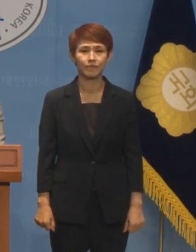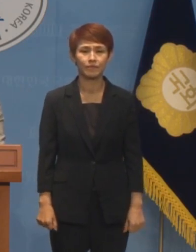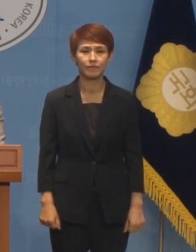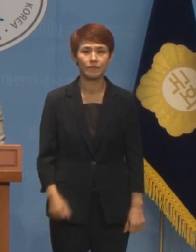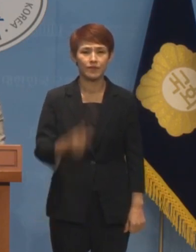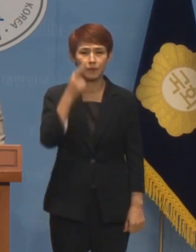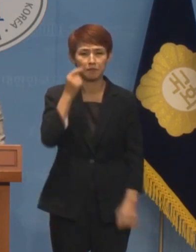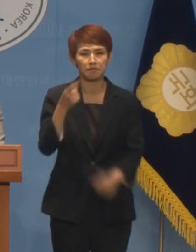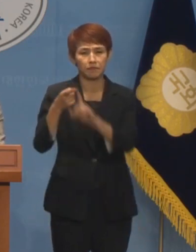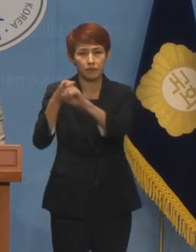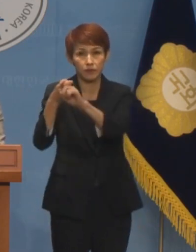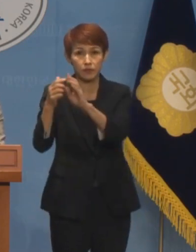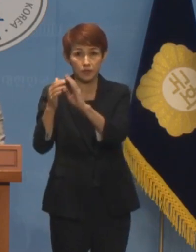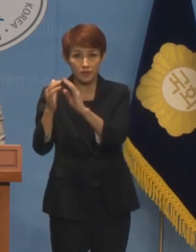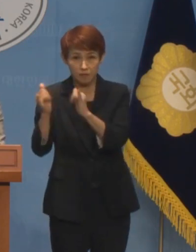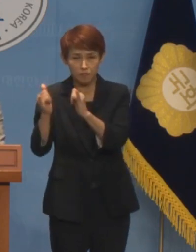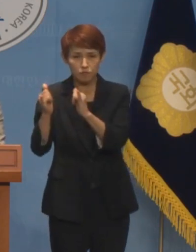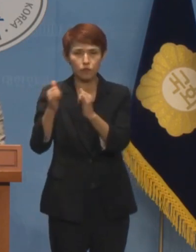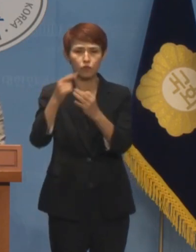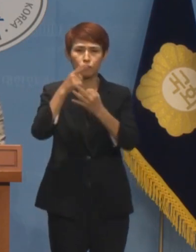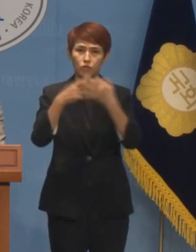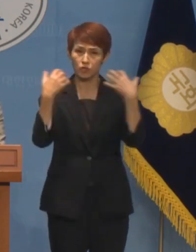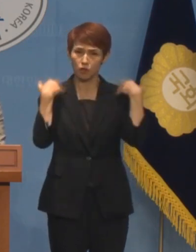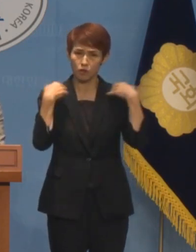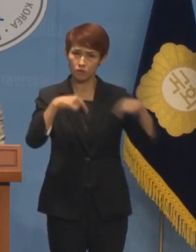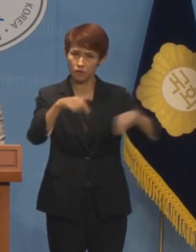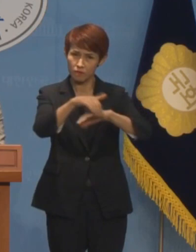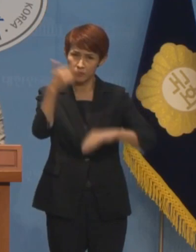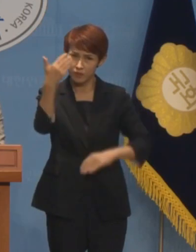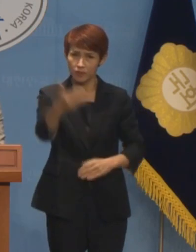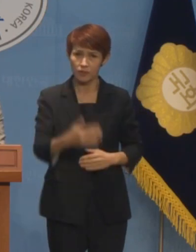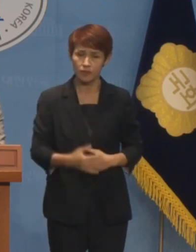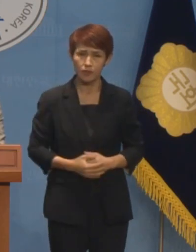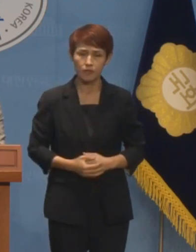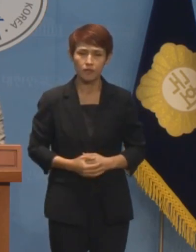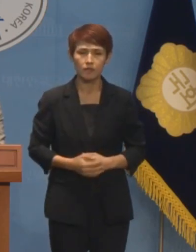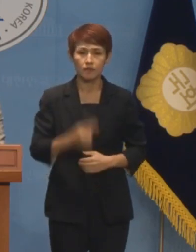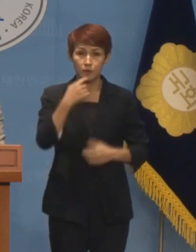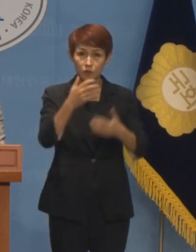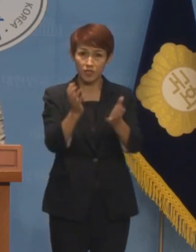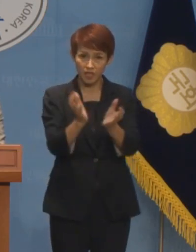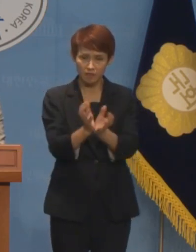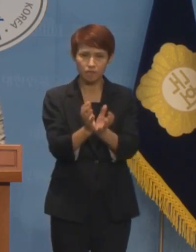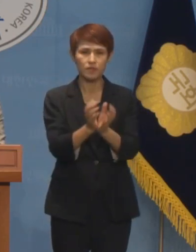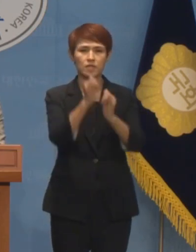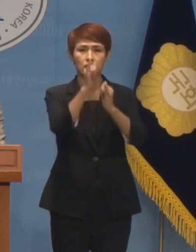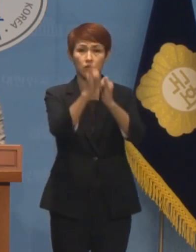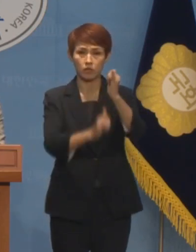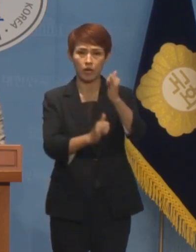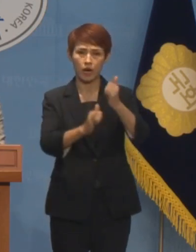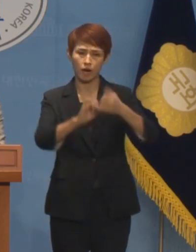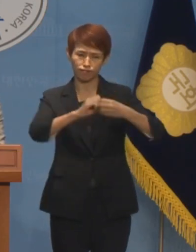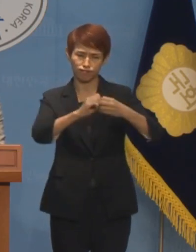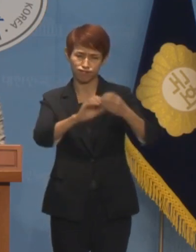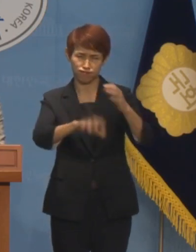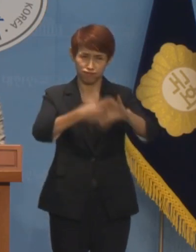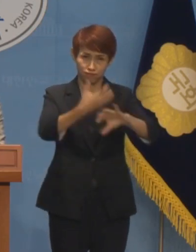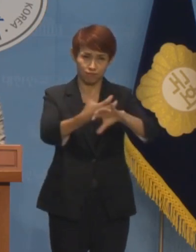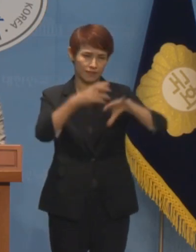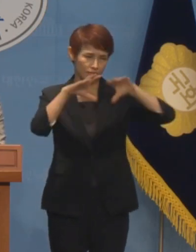친일 뉴라이트가 윤석열 정권의 국시입니까? 민주당은 역사 쿠데타 폭주를 멈춰